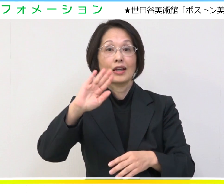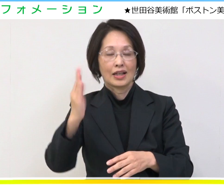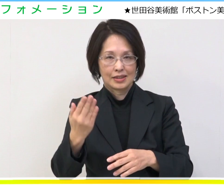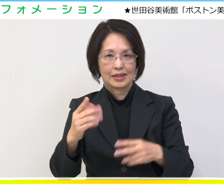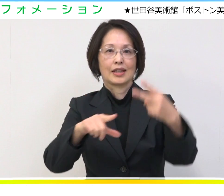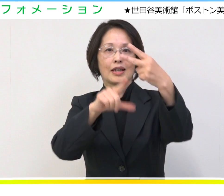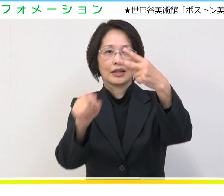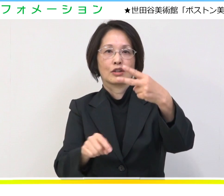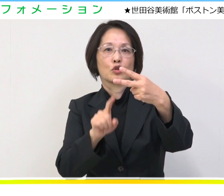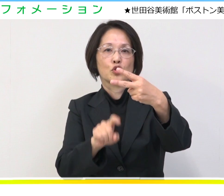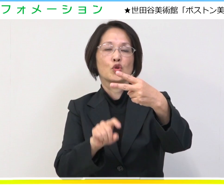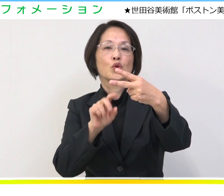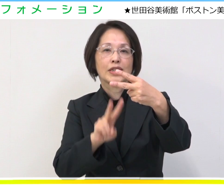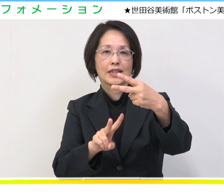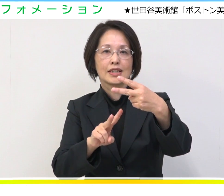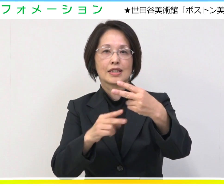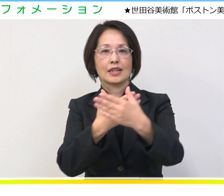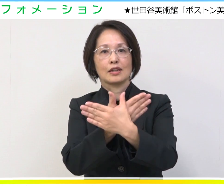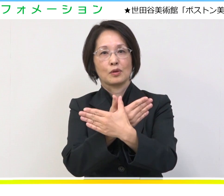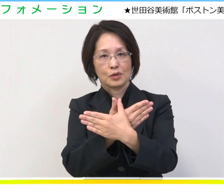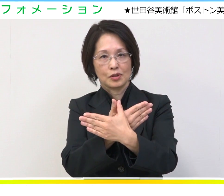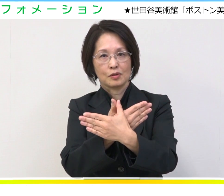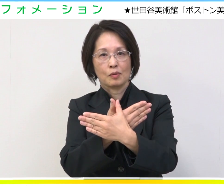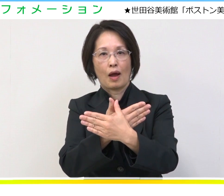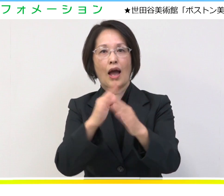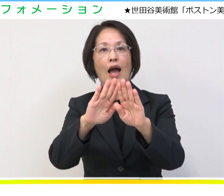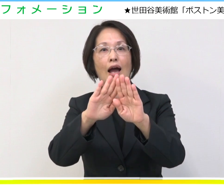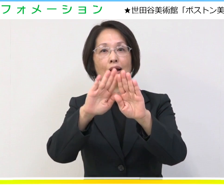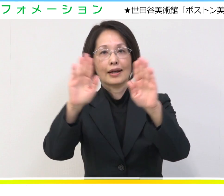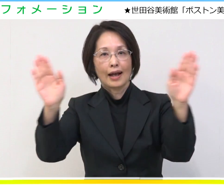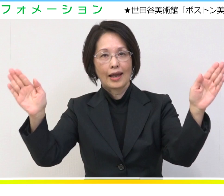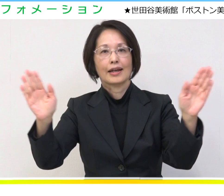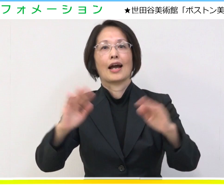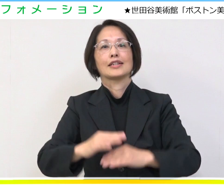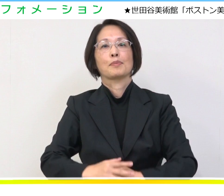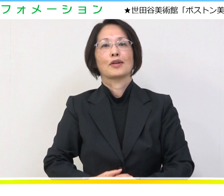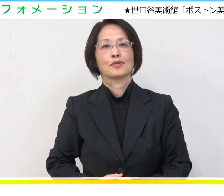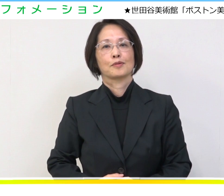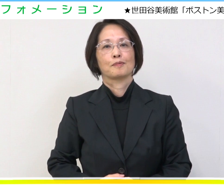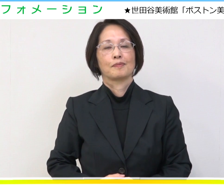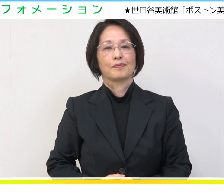月12日休日は開館します